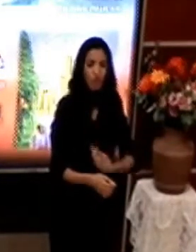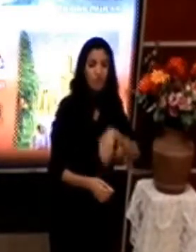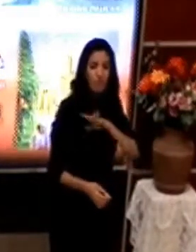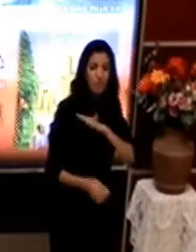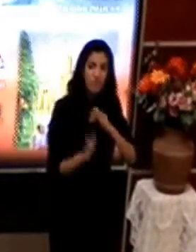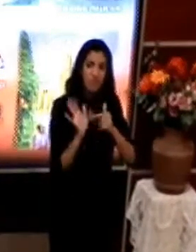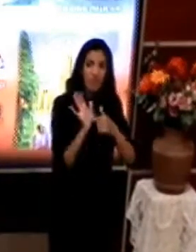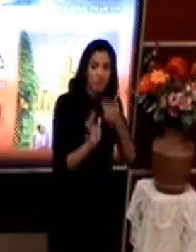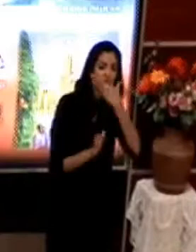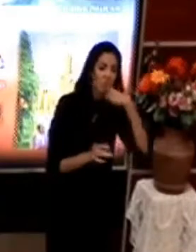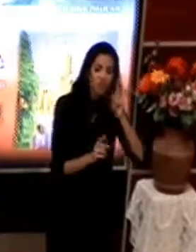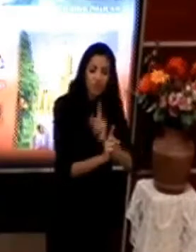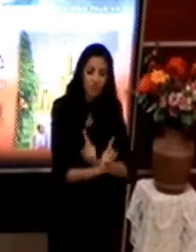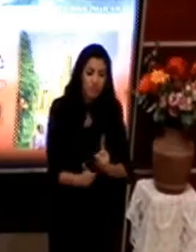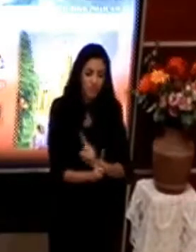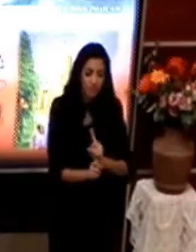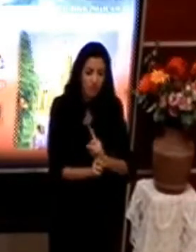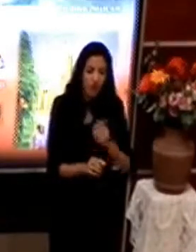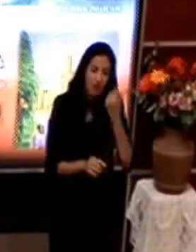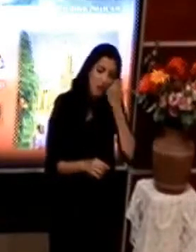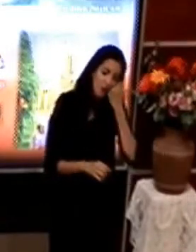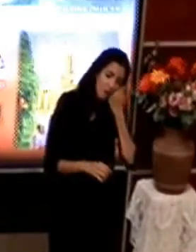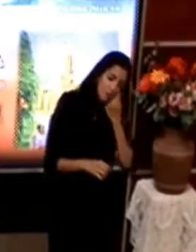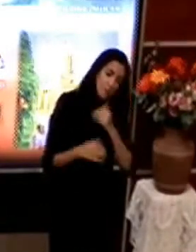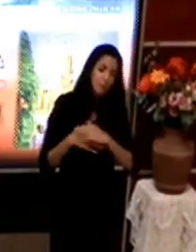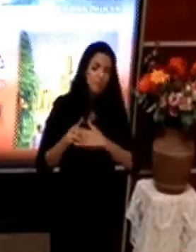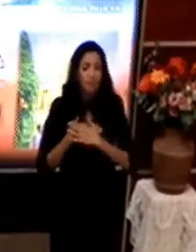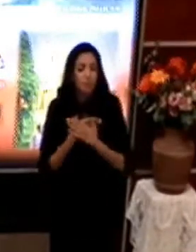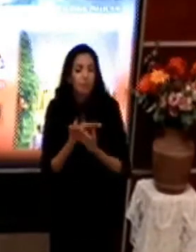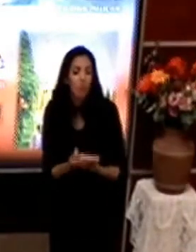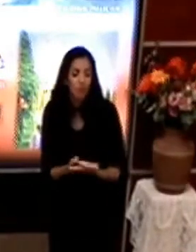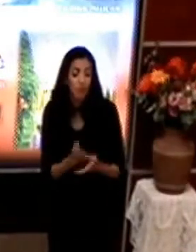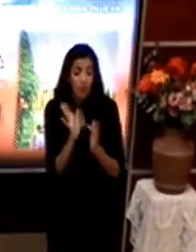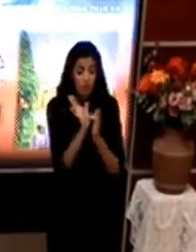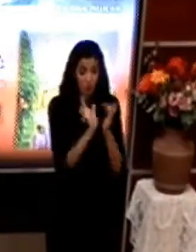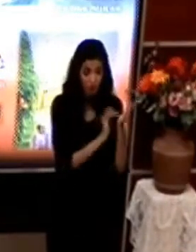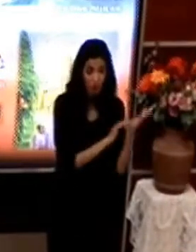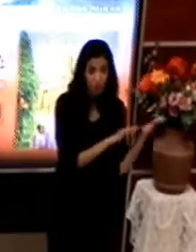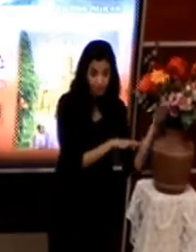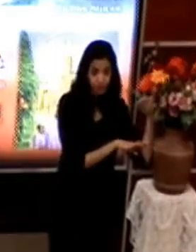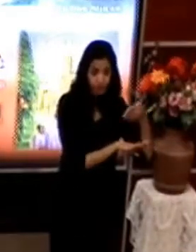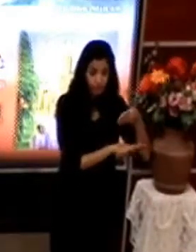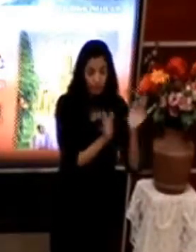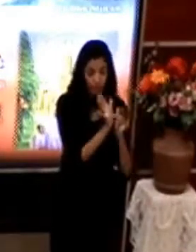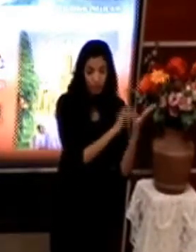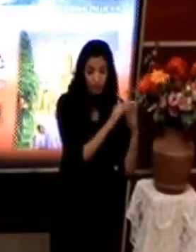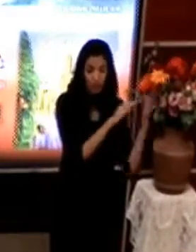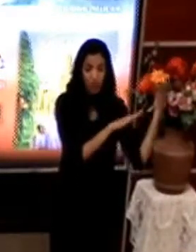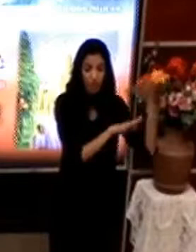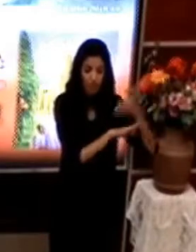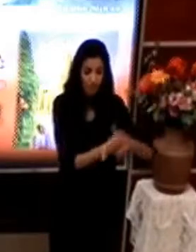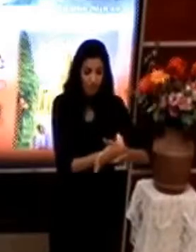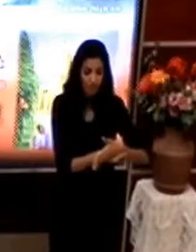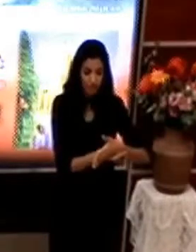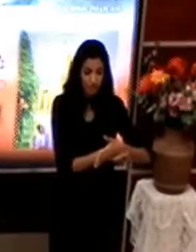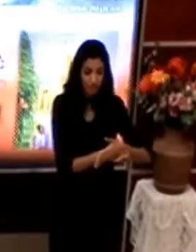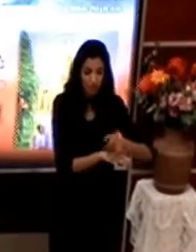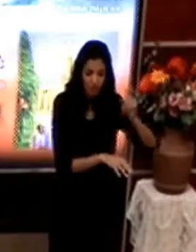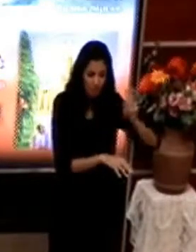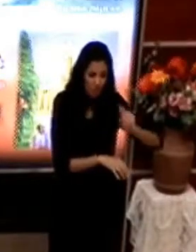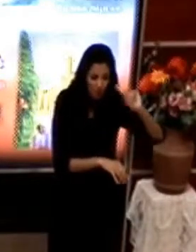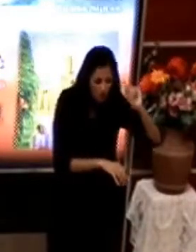amor. Es tu hijo. Y cuando entra a la iglesia, a alguien no lo dejes,